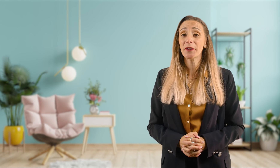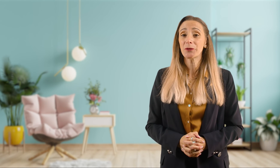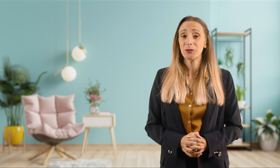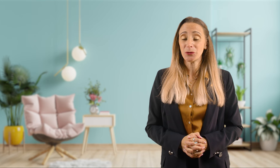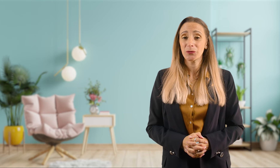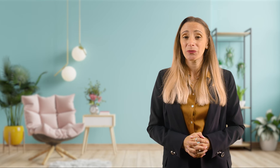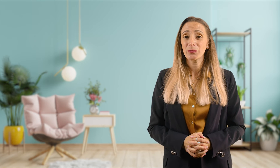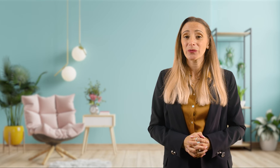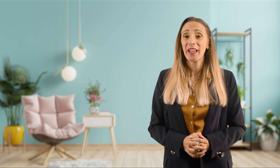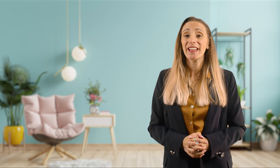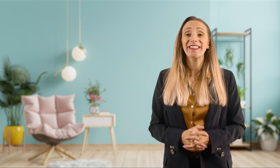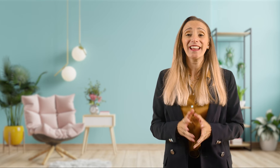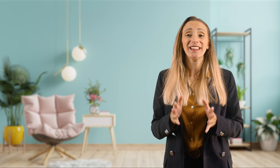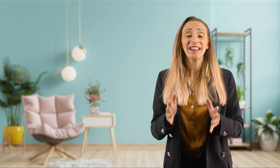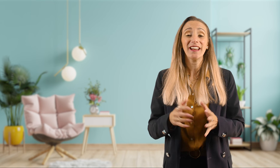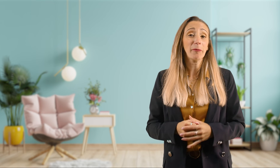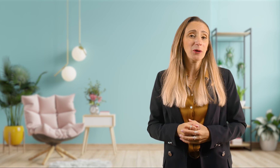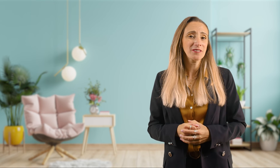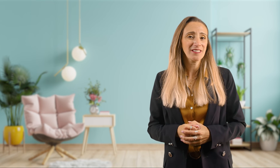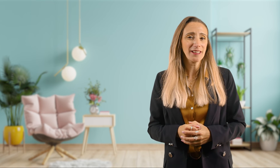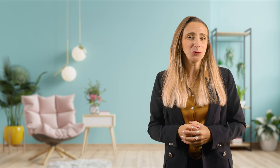Numéro 2. Quelle est la bonne traduction?